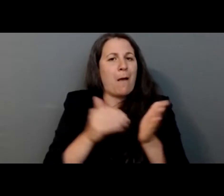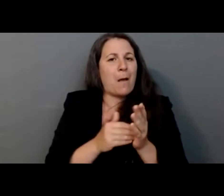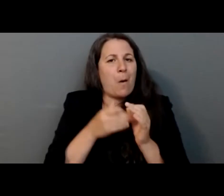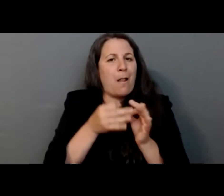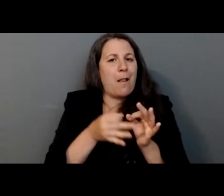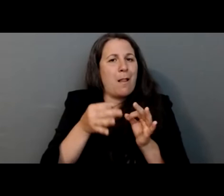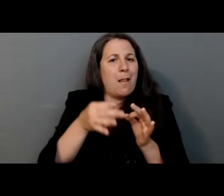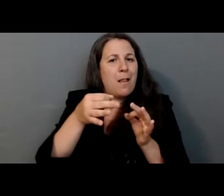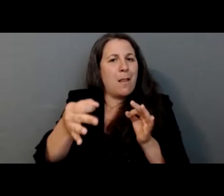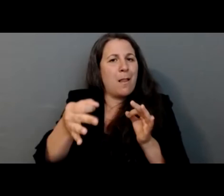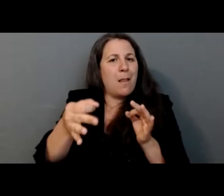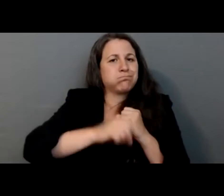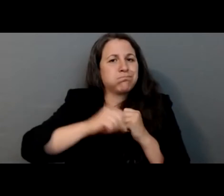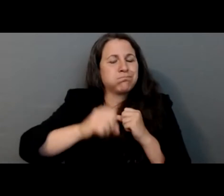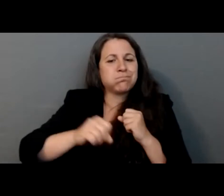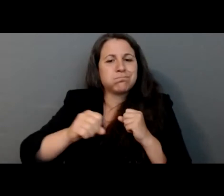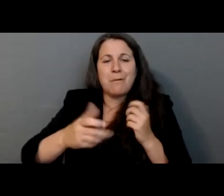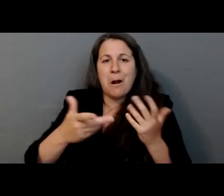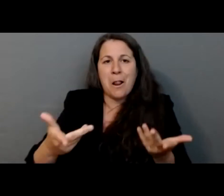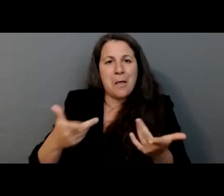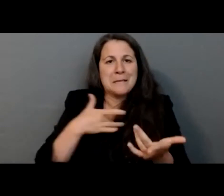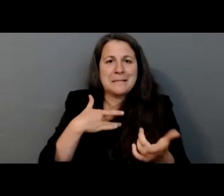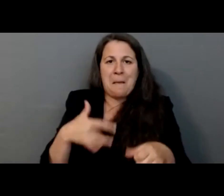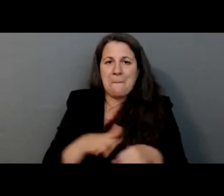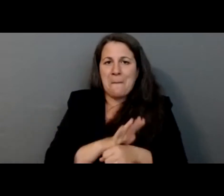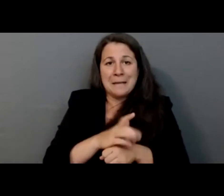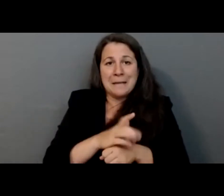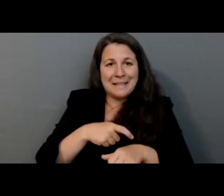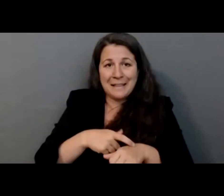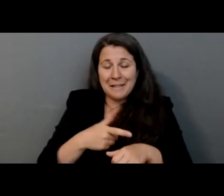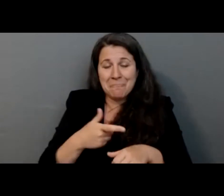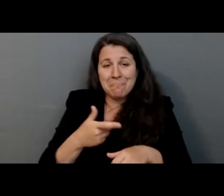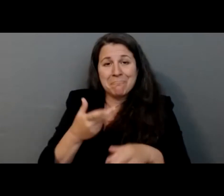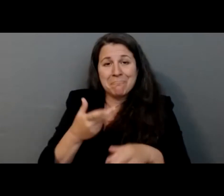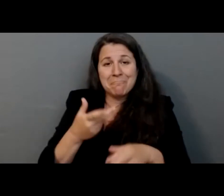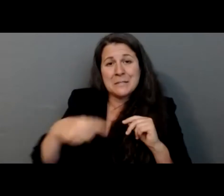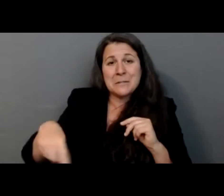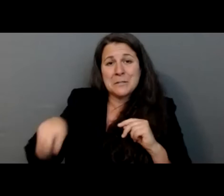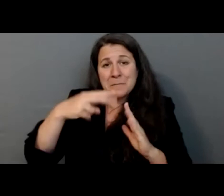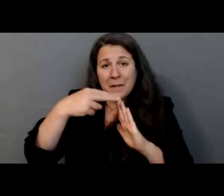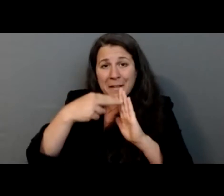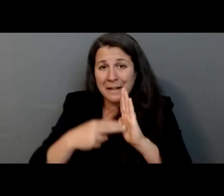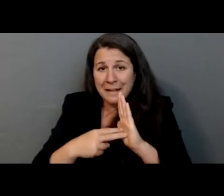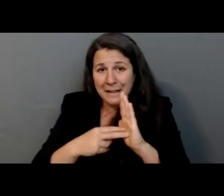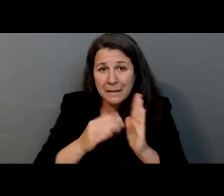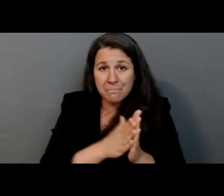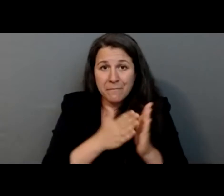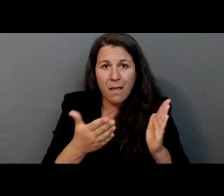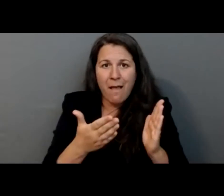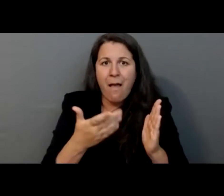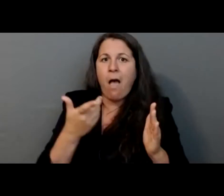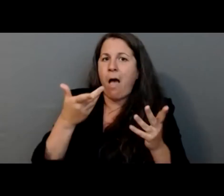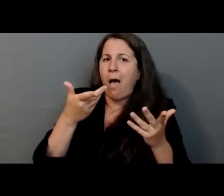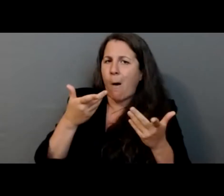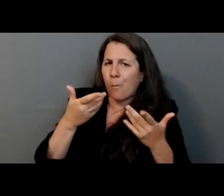longtemps avec des questions avec nos panélistes. J'espère que la lecture du numéro permettra de poursuivre ces